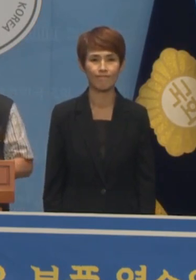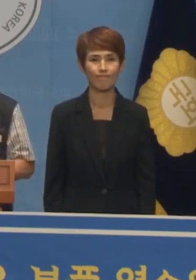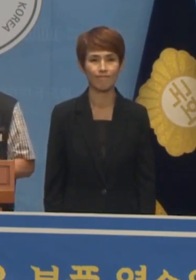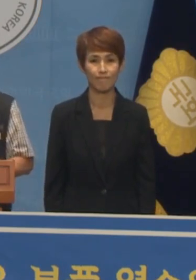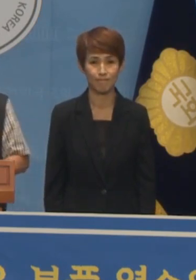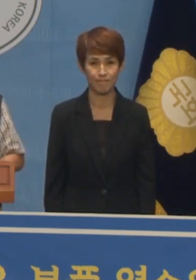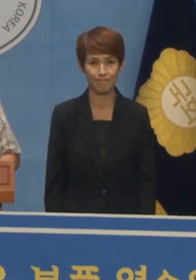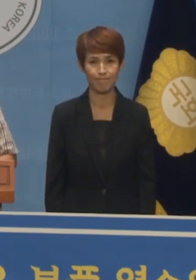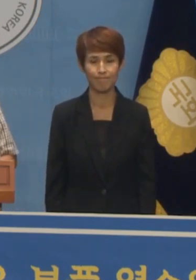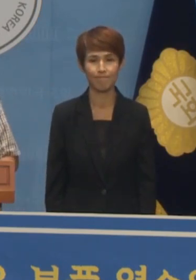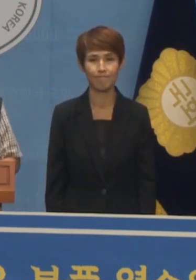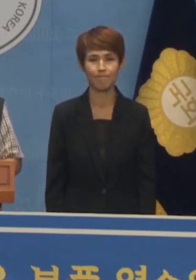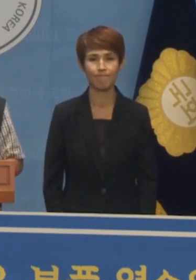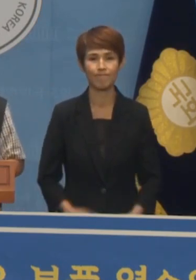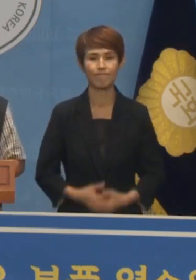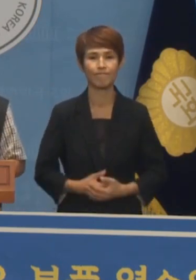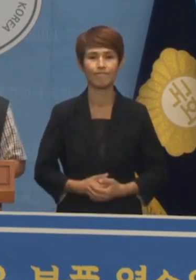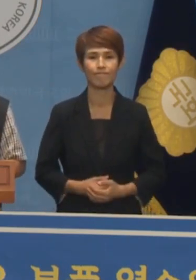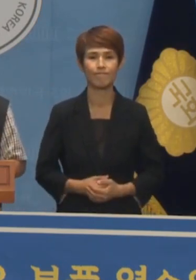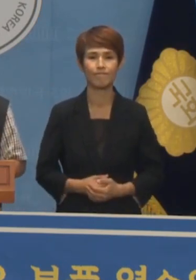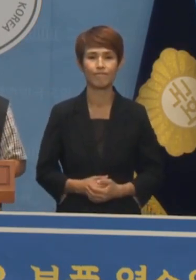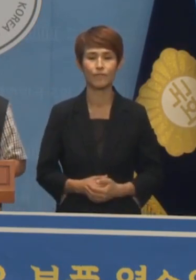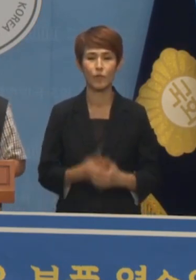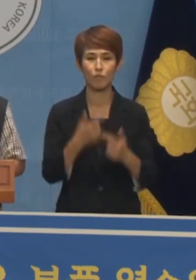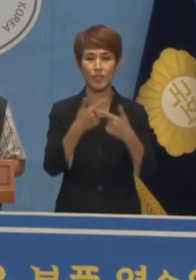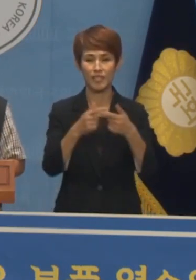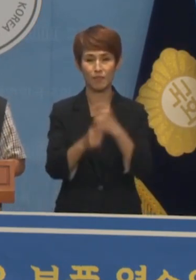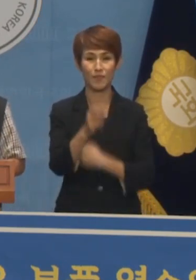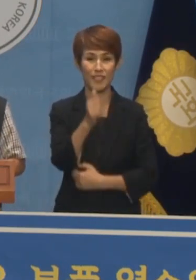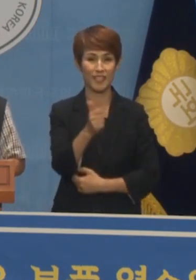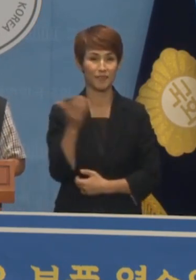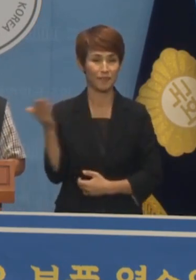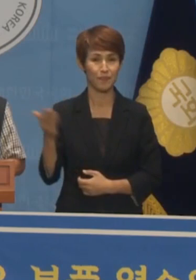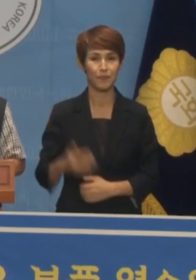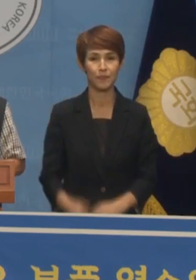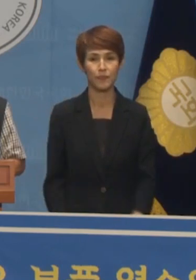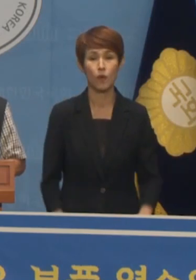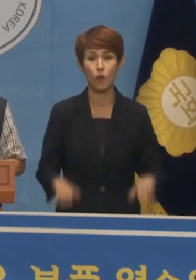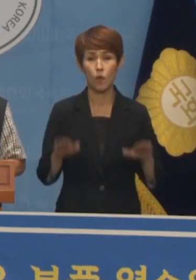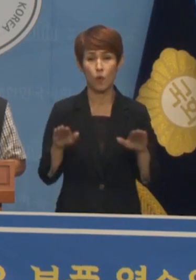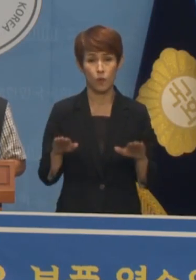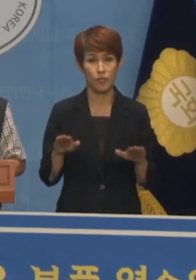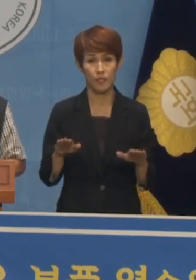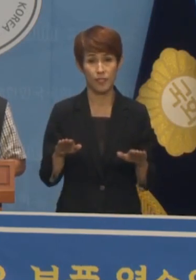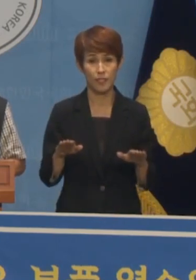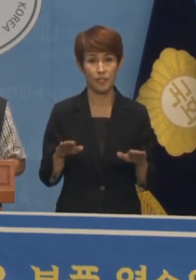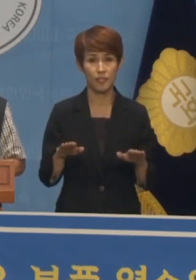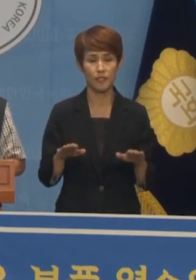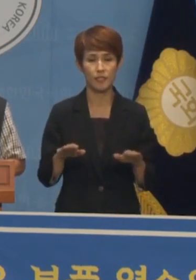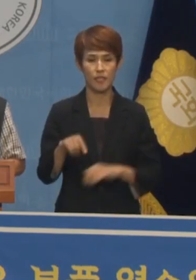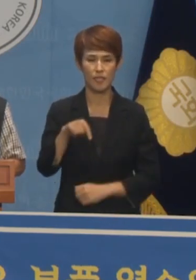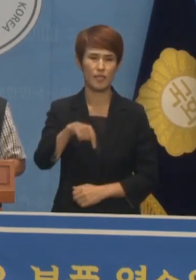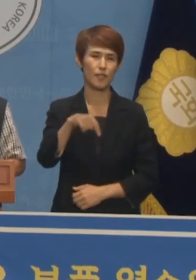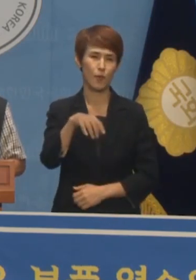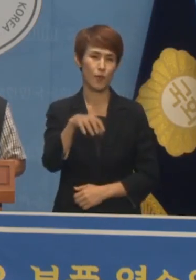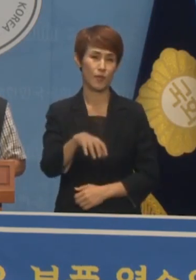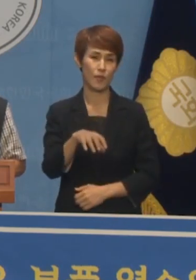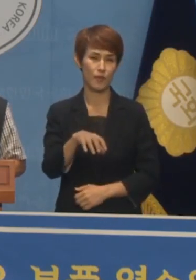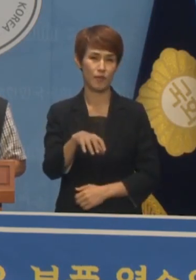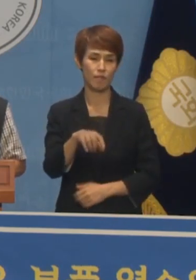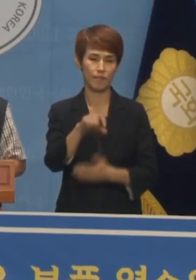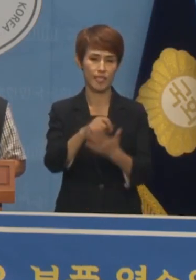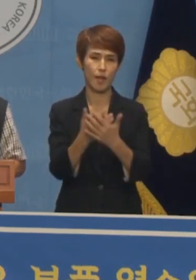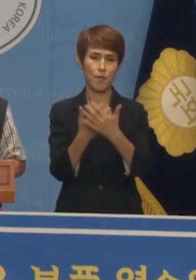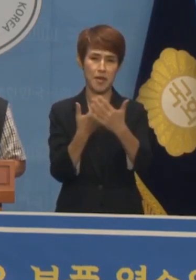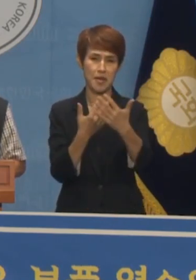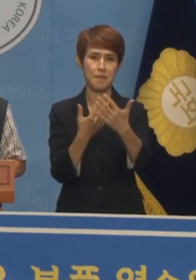방금 소개받은 부산 양산지부장 조승민입니다. 저희들이 오늘 소통관에서 기자회견